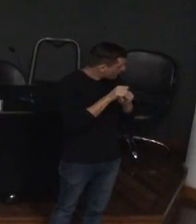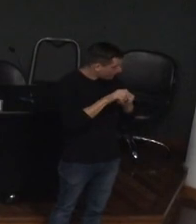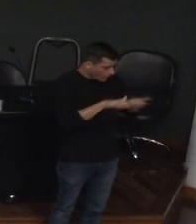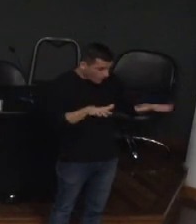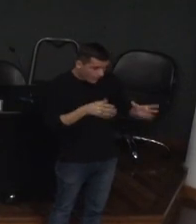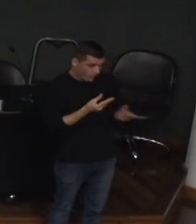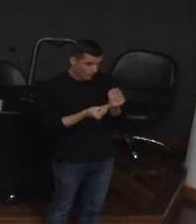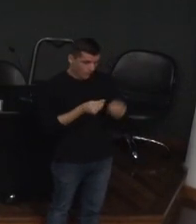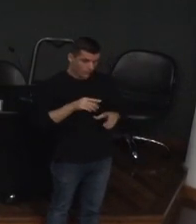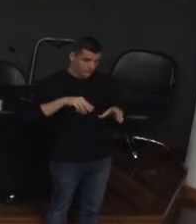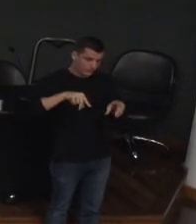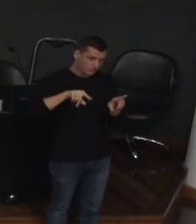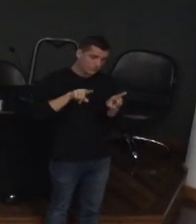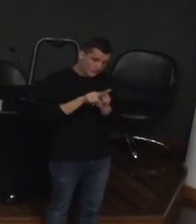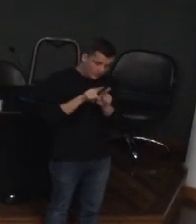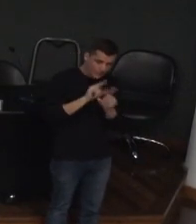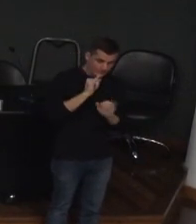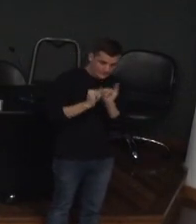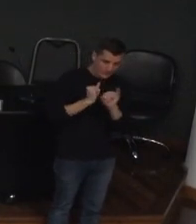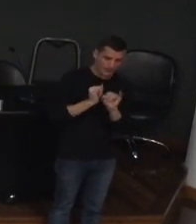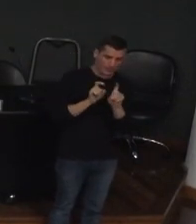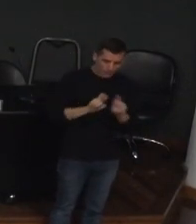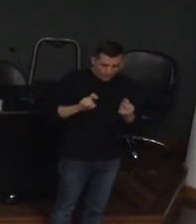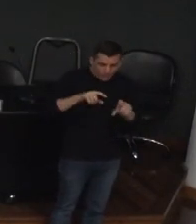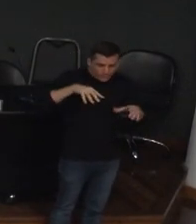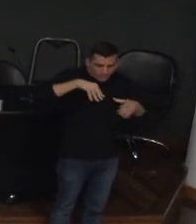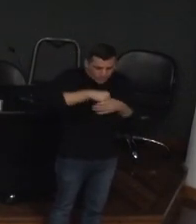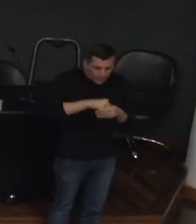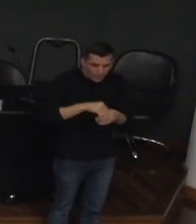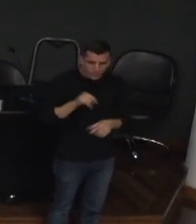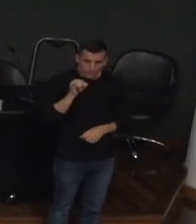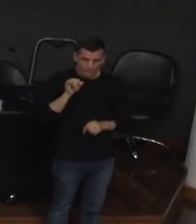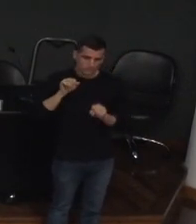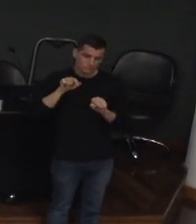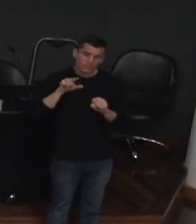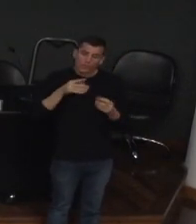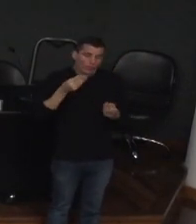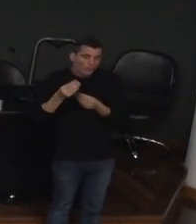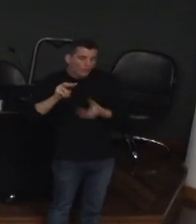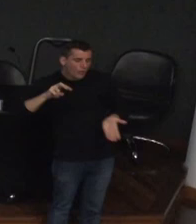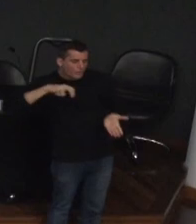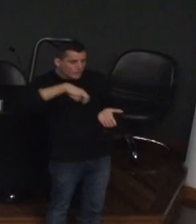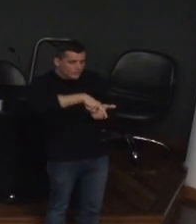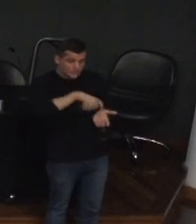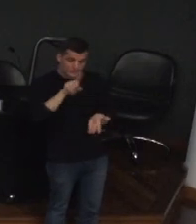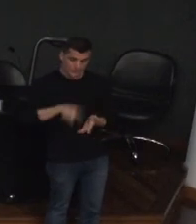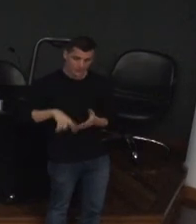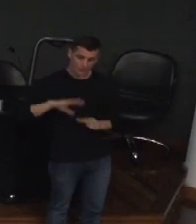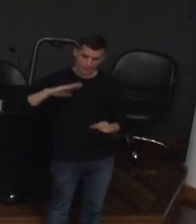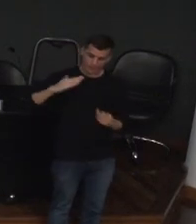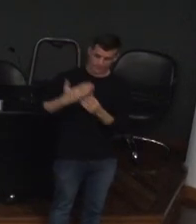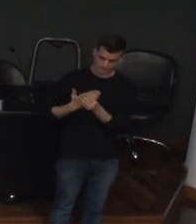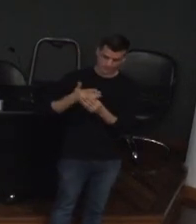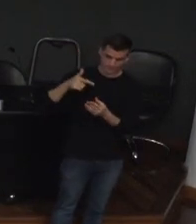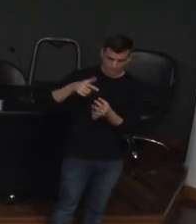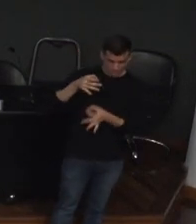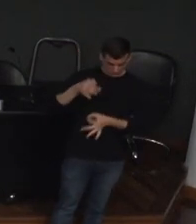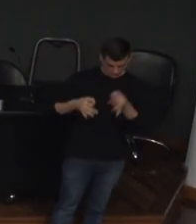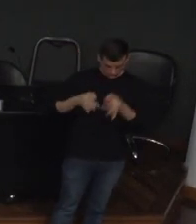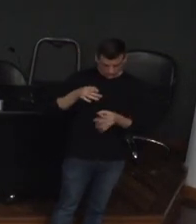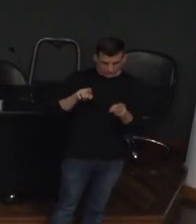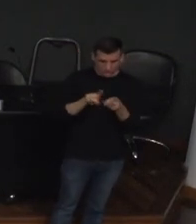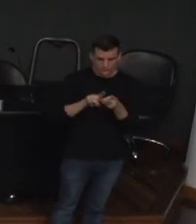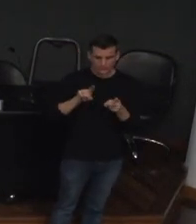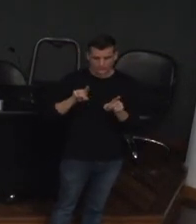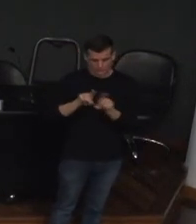E as consequências, daí a responsabilização, que pode ser penal, civil e administrativa, nos três níveis. Perfeito. Porque aqui,